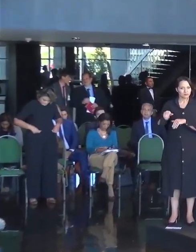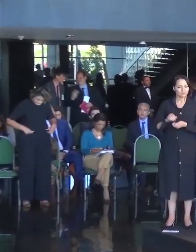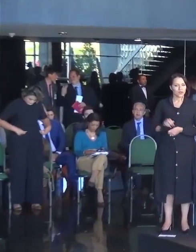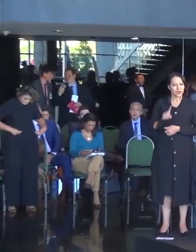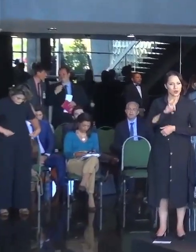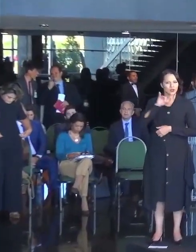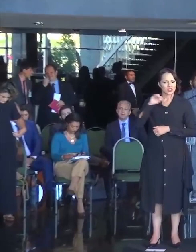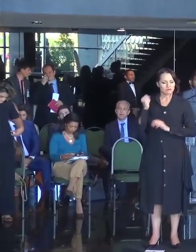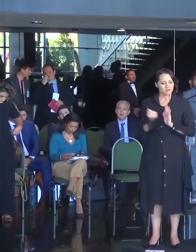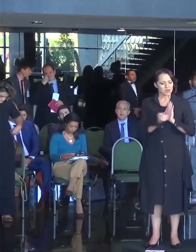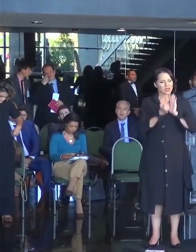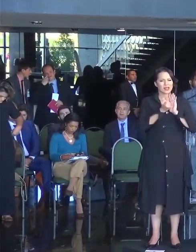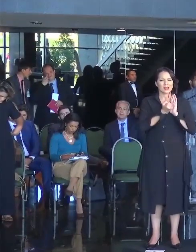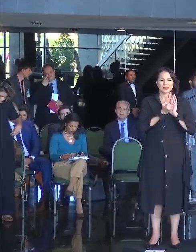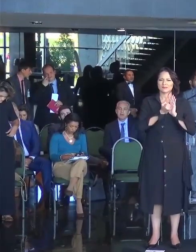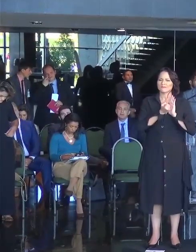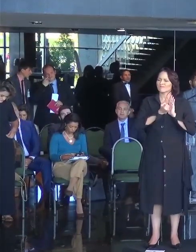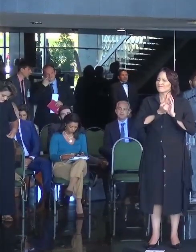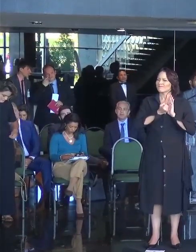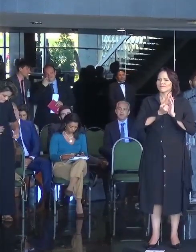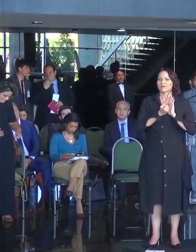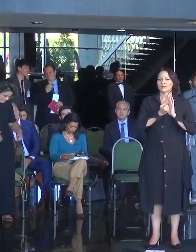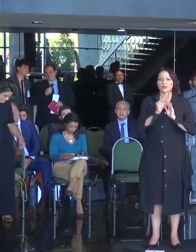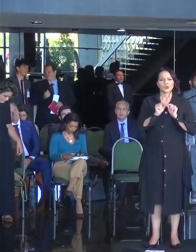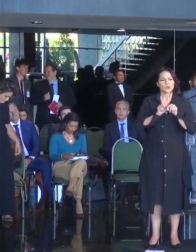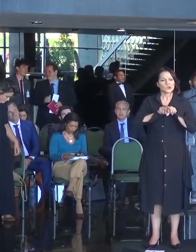Uma data marcada pela infâmia.